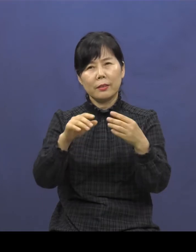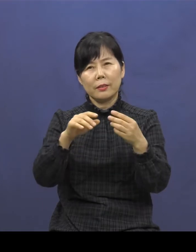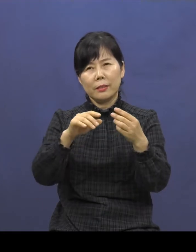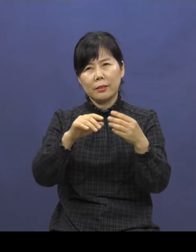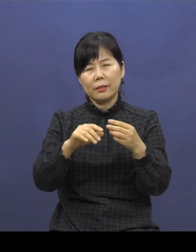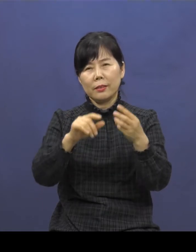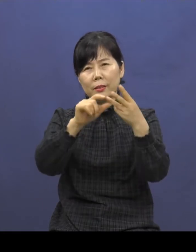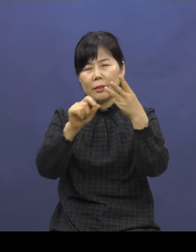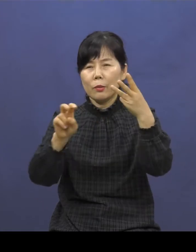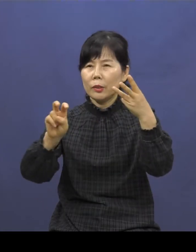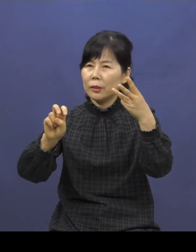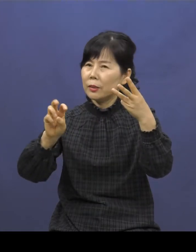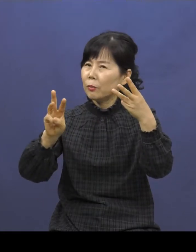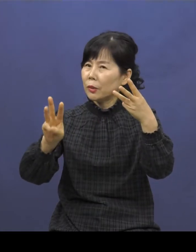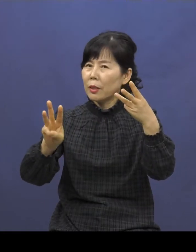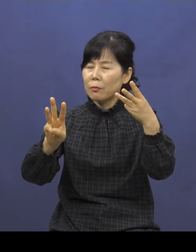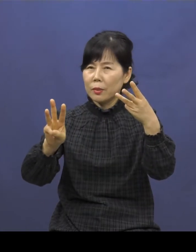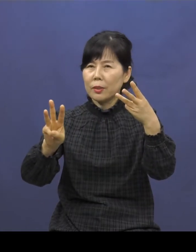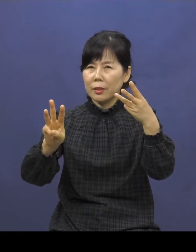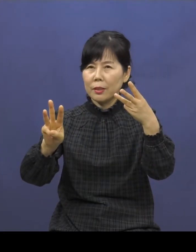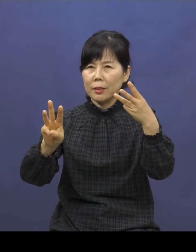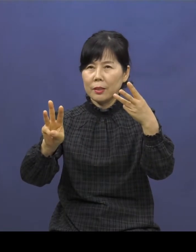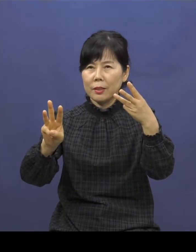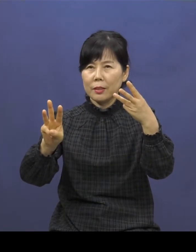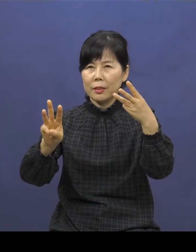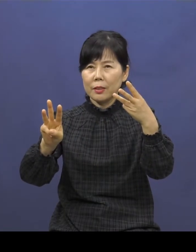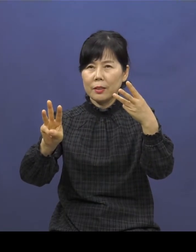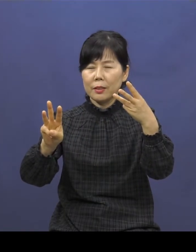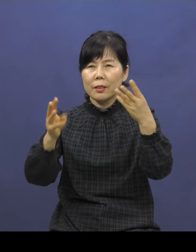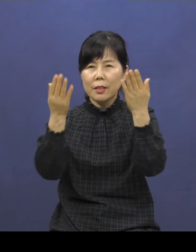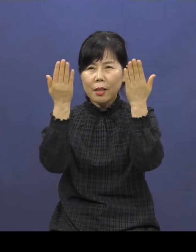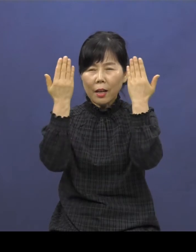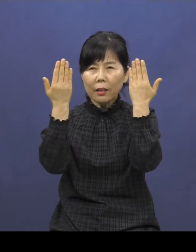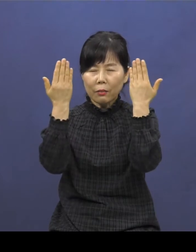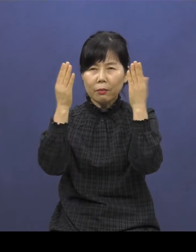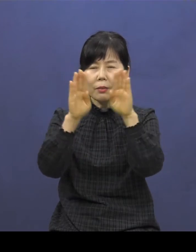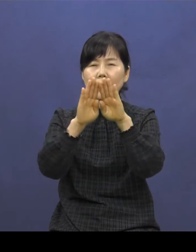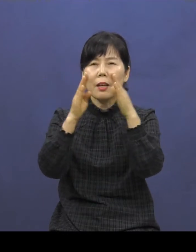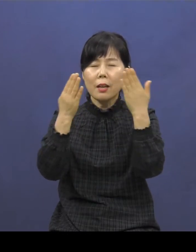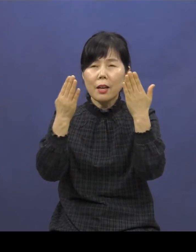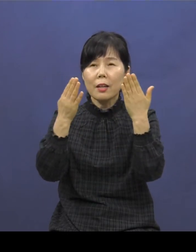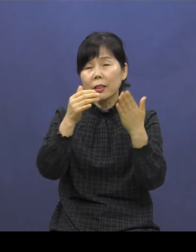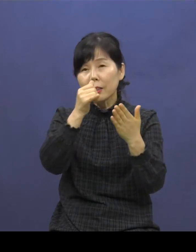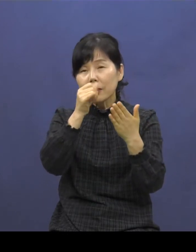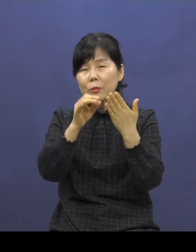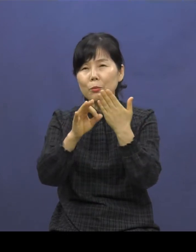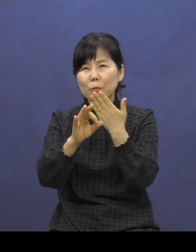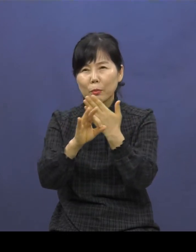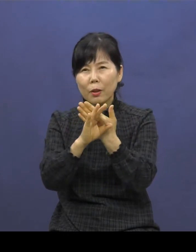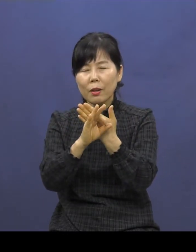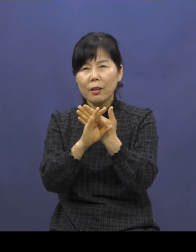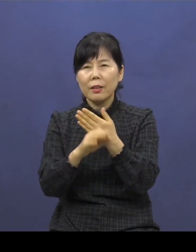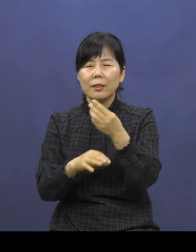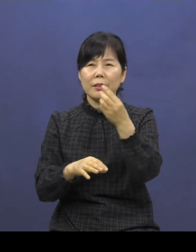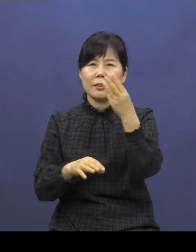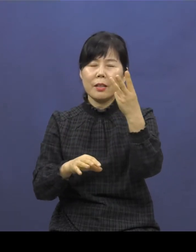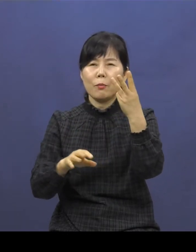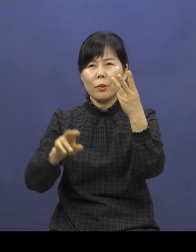3월 23일 날 우리 개학을 하게 되면 그러면